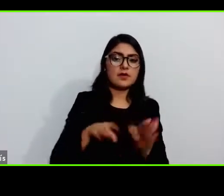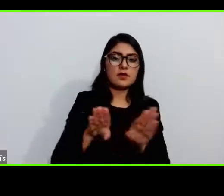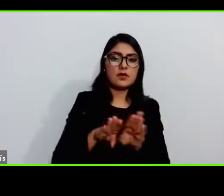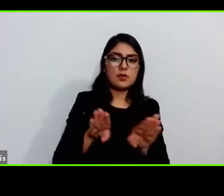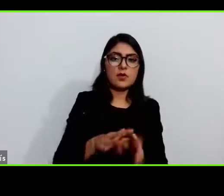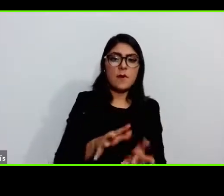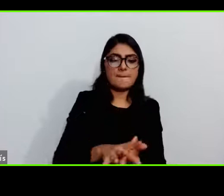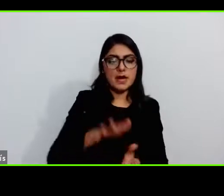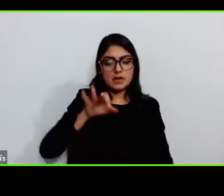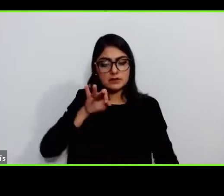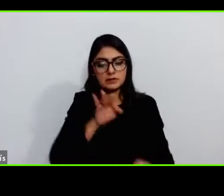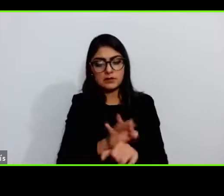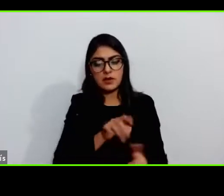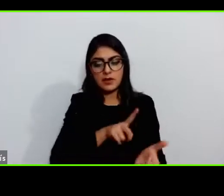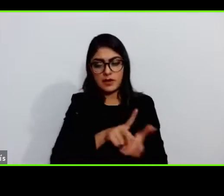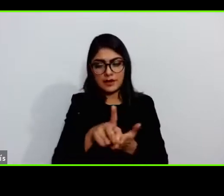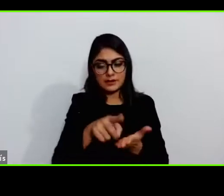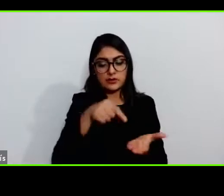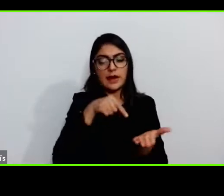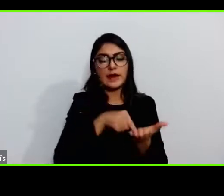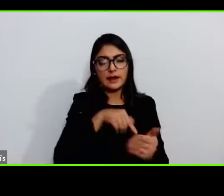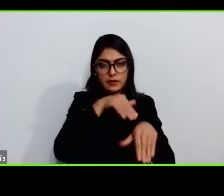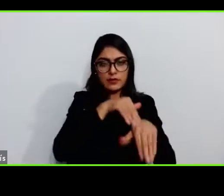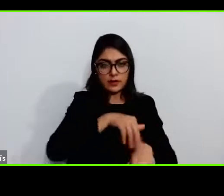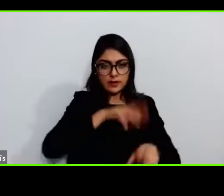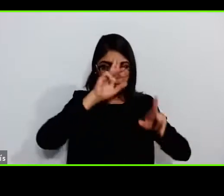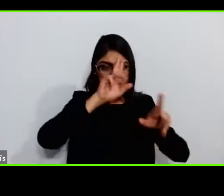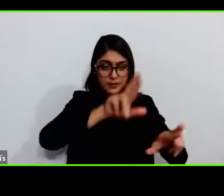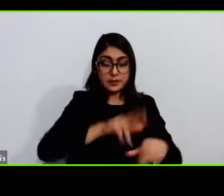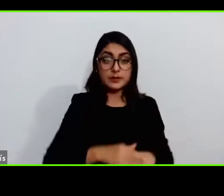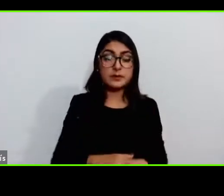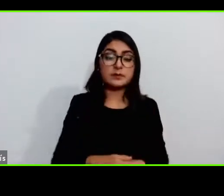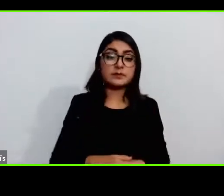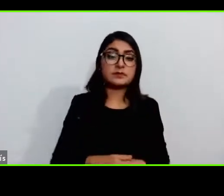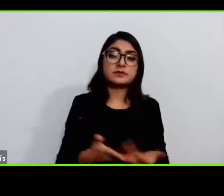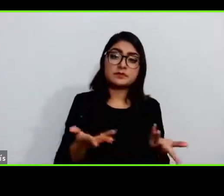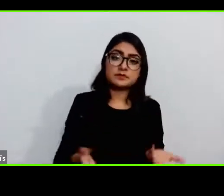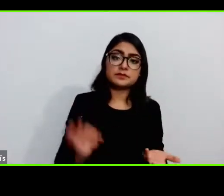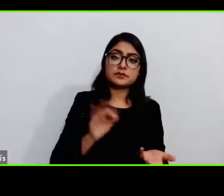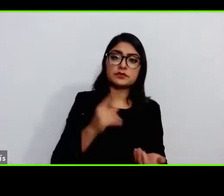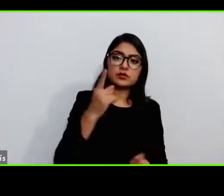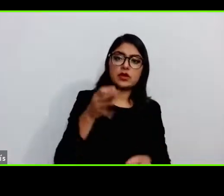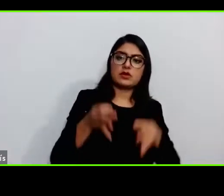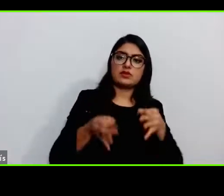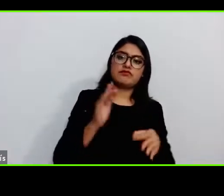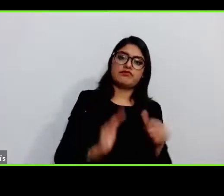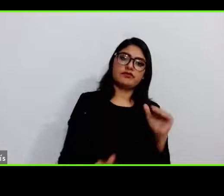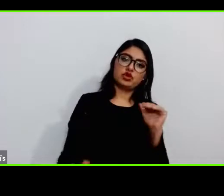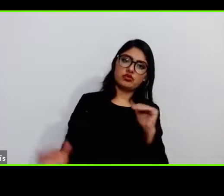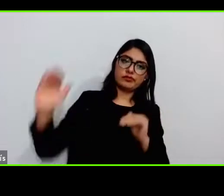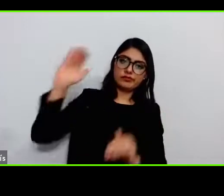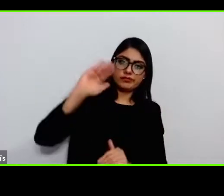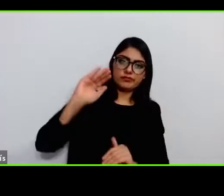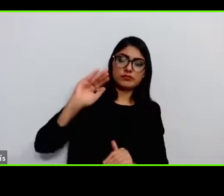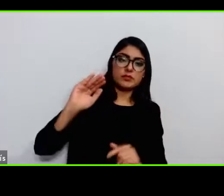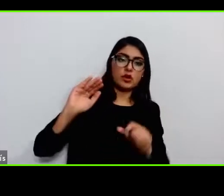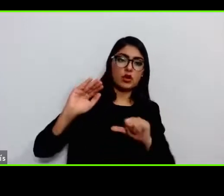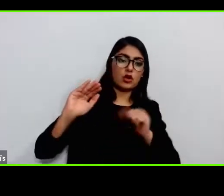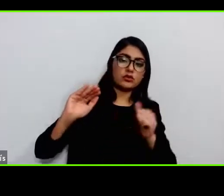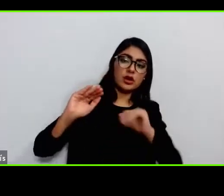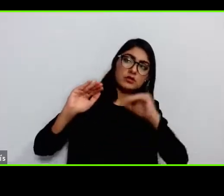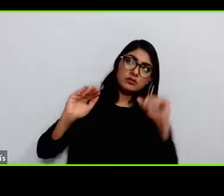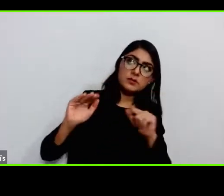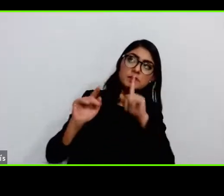protectora para el derecho fundamental que se considera violado. No tanto que hay una corte que habla y otra corte que escucha, ¿no? Digamos, eso